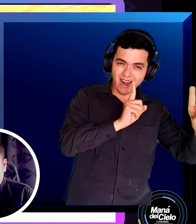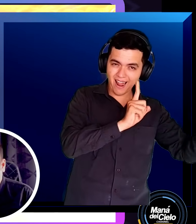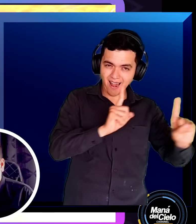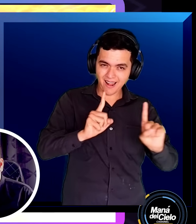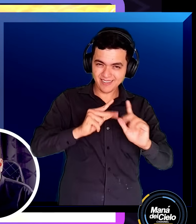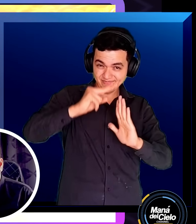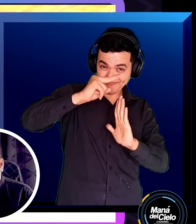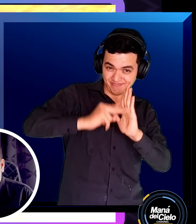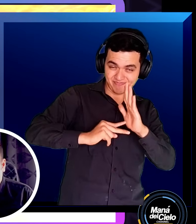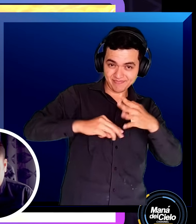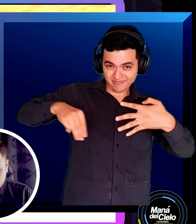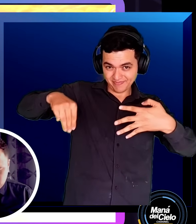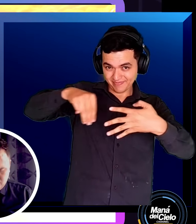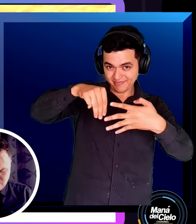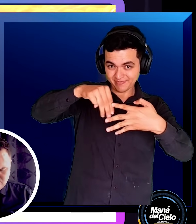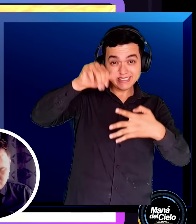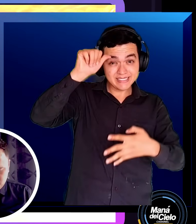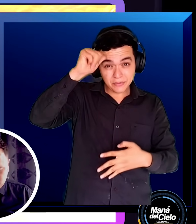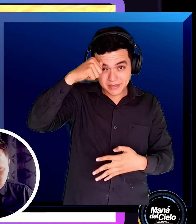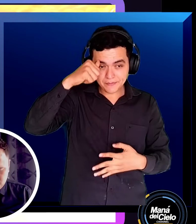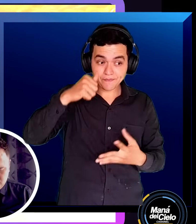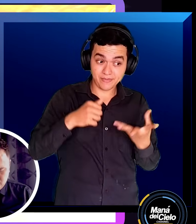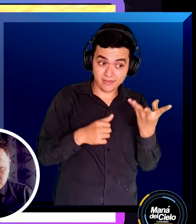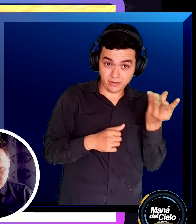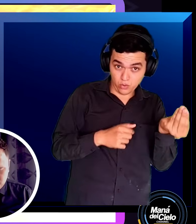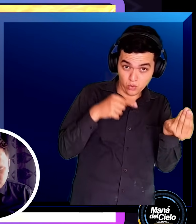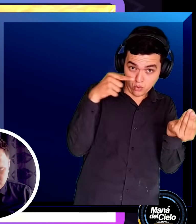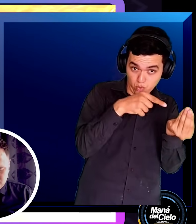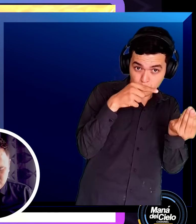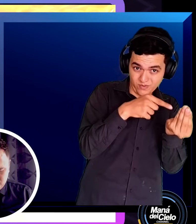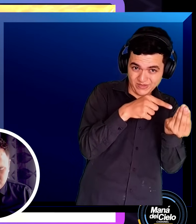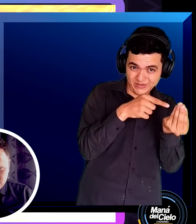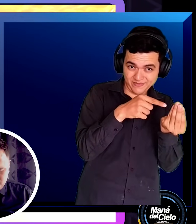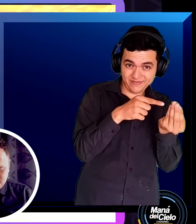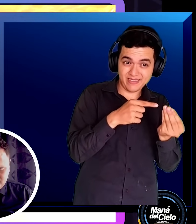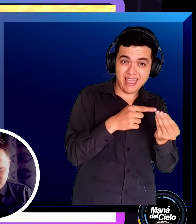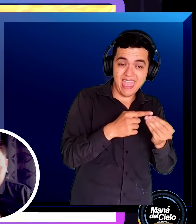estando en un día de ayuno, ellos están comiendo?